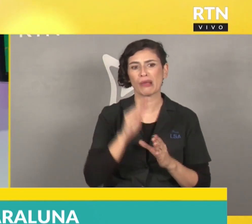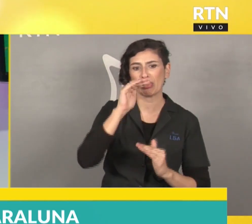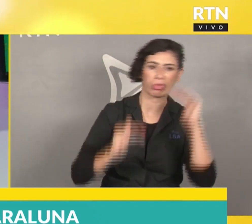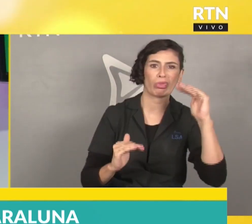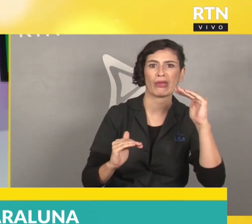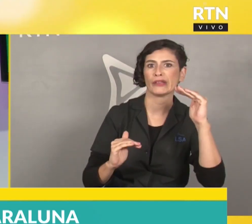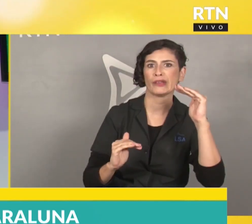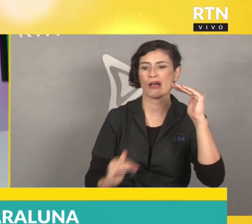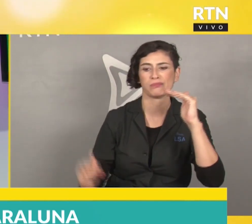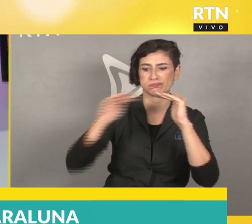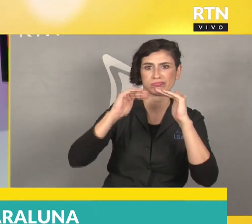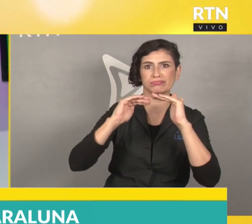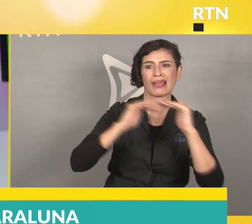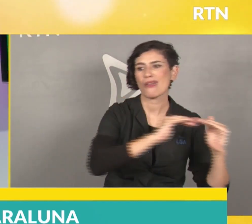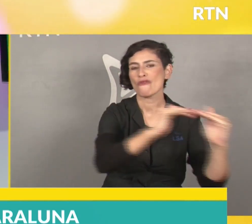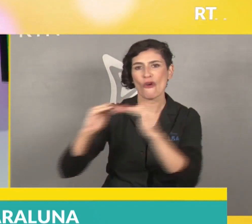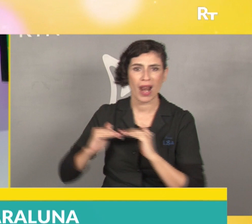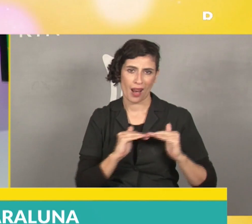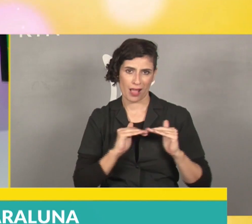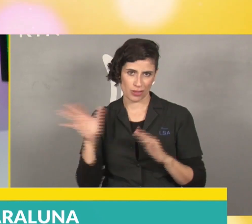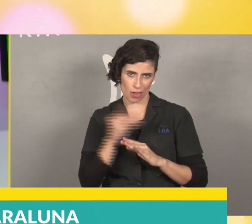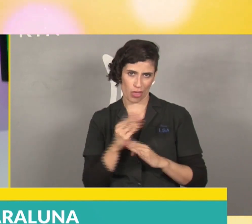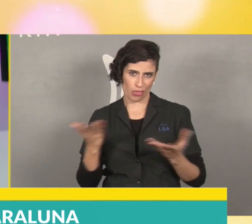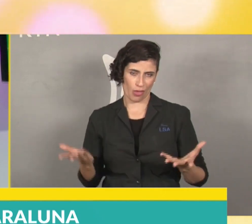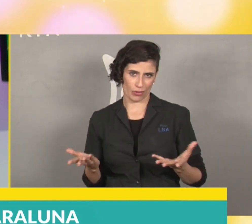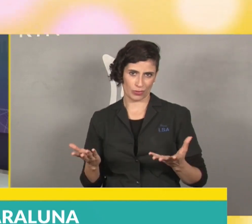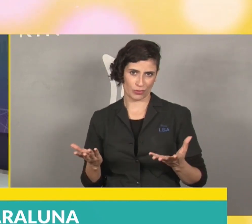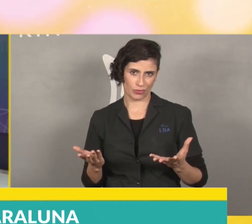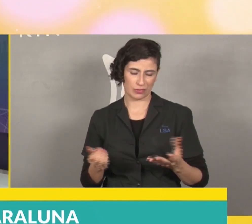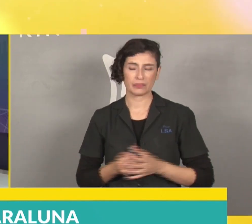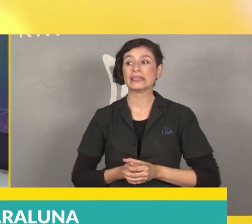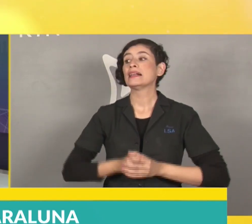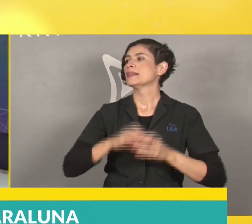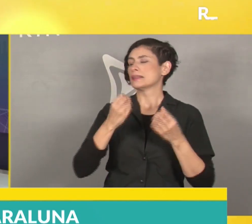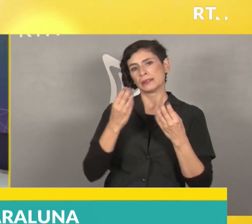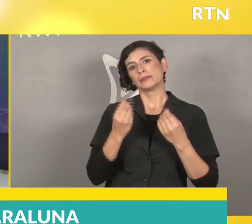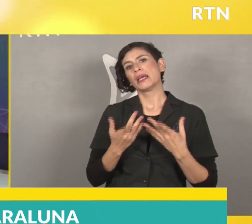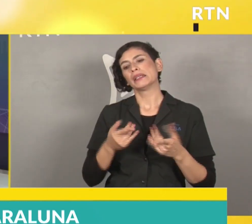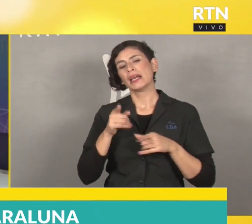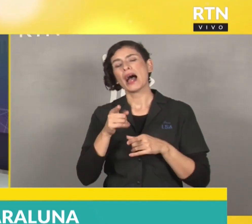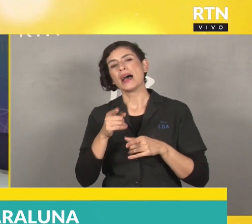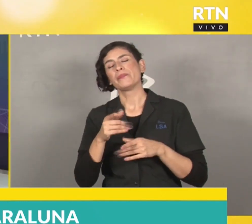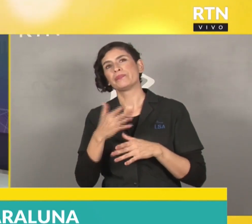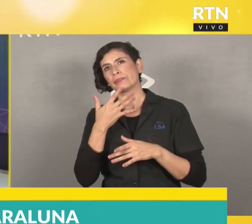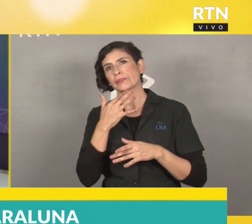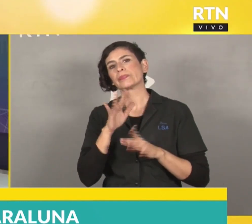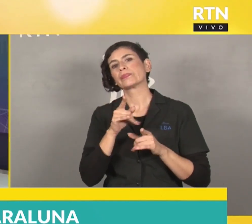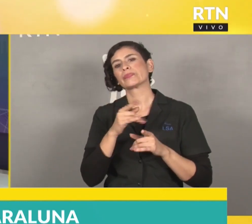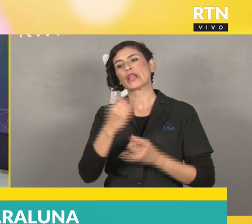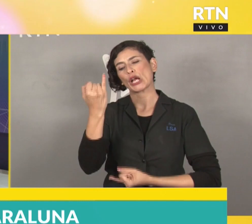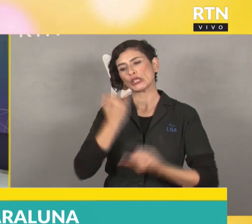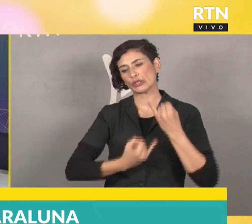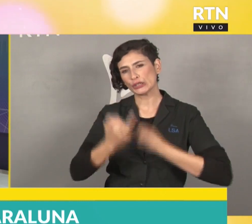bien. Muy bien. Y bueno, y ahora contame más o menos, si me podés dar un pantallazo de cómo viene con